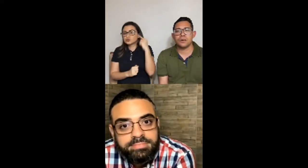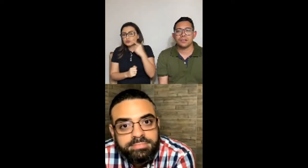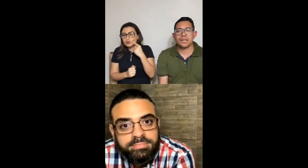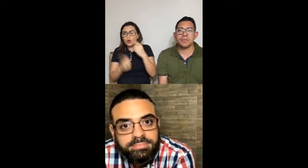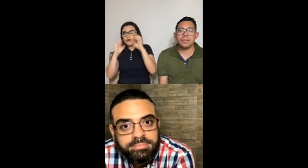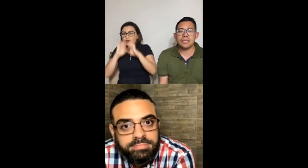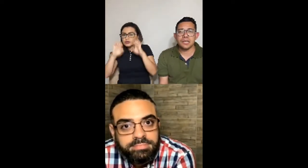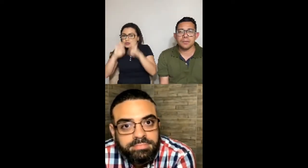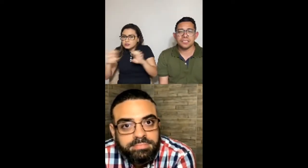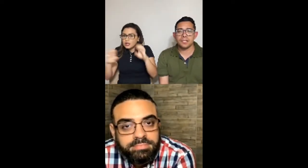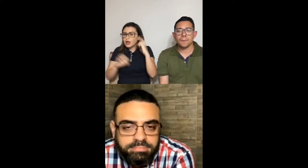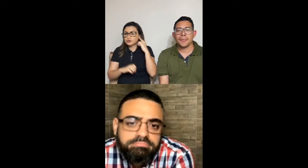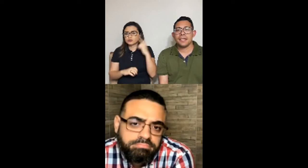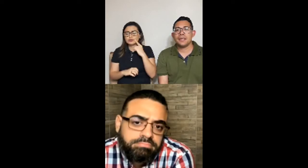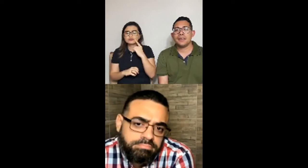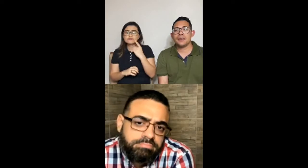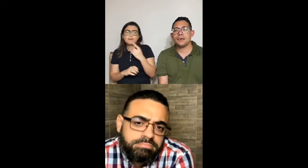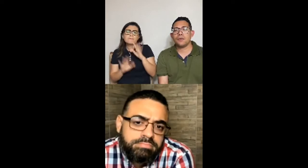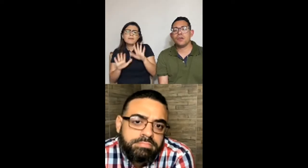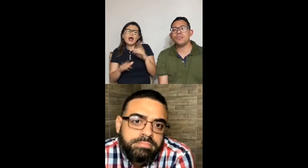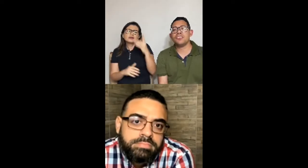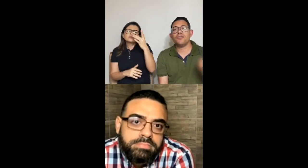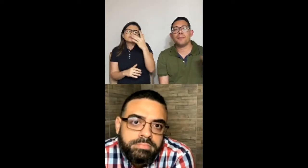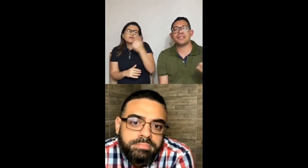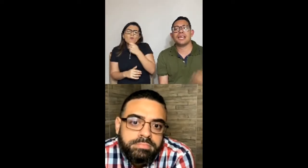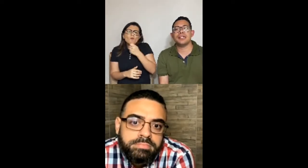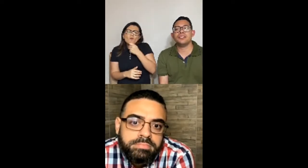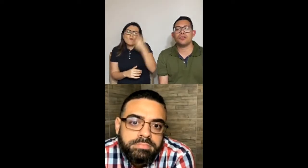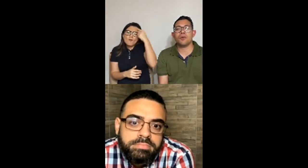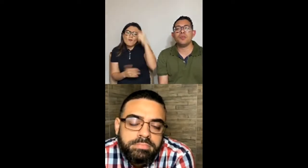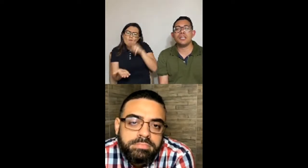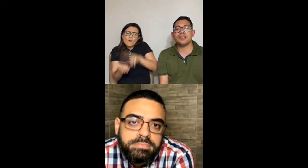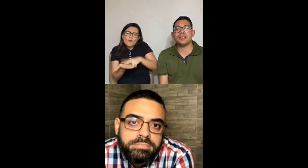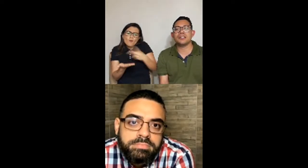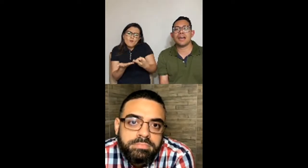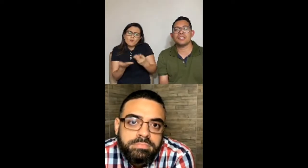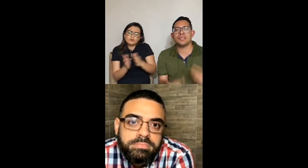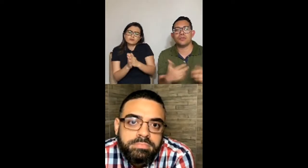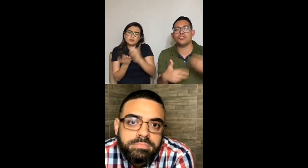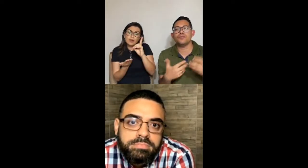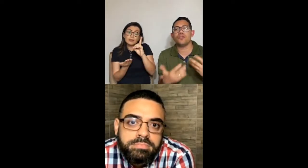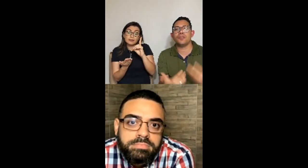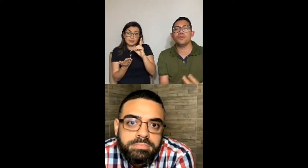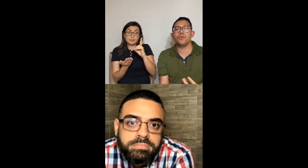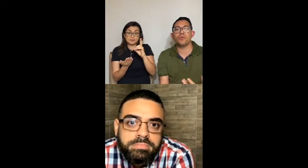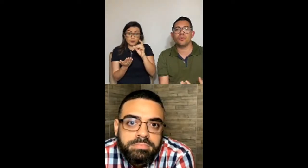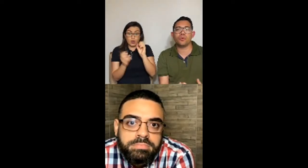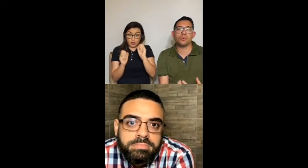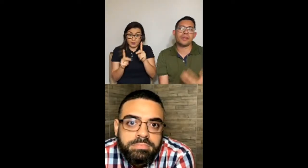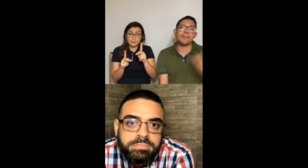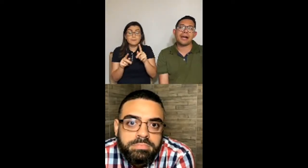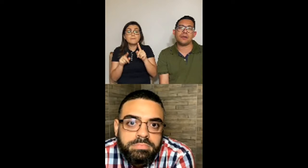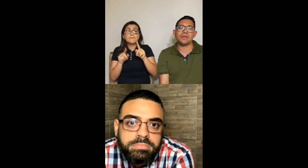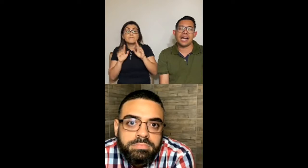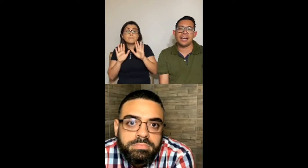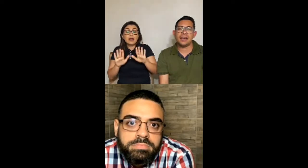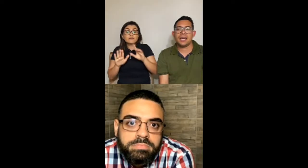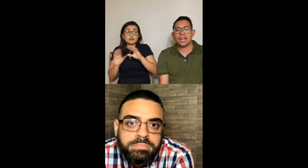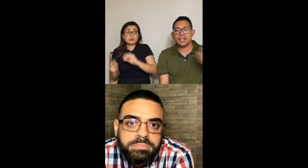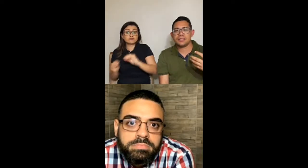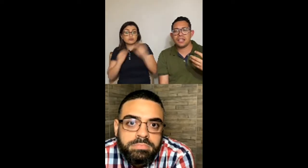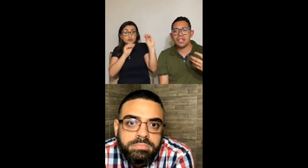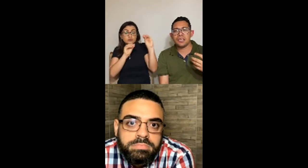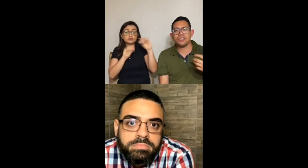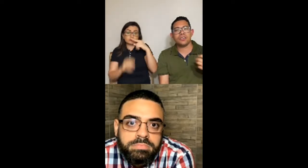tradução da Bíblia em Libras. E quando você foi para a Tailândia, como que estava sendo desenvolvido o trabalho lá?